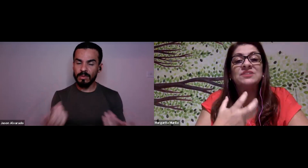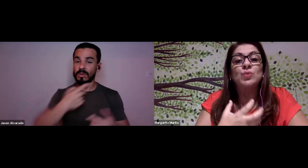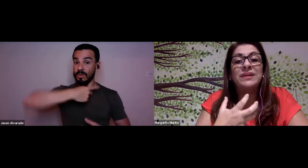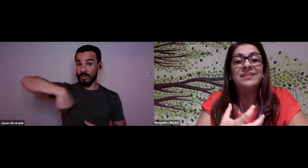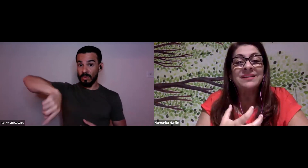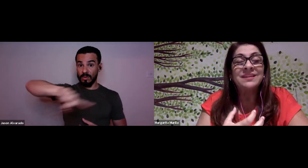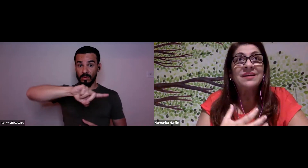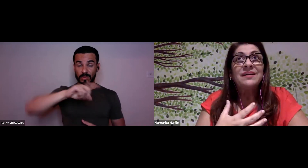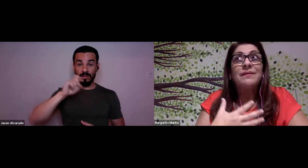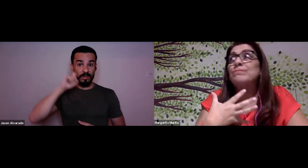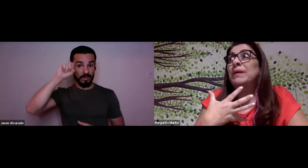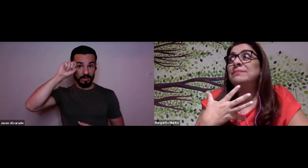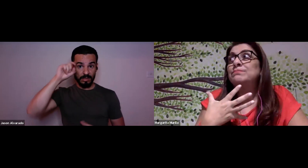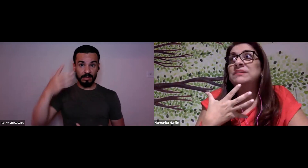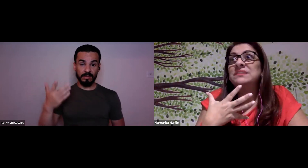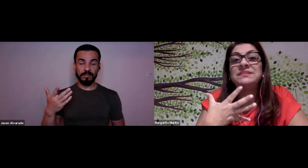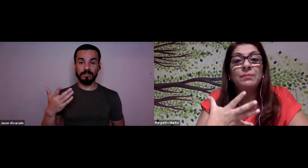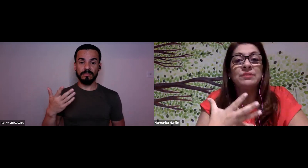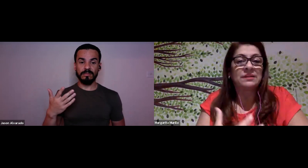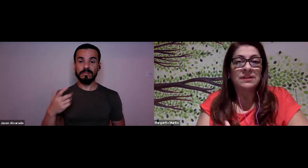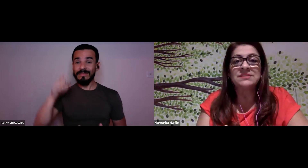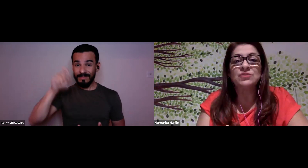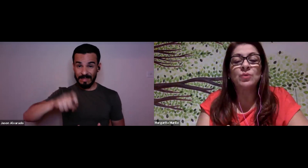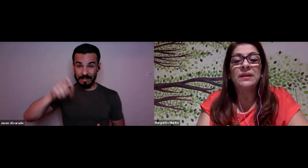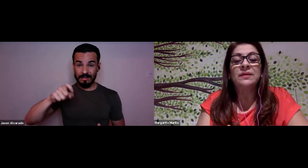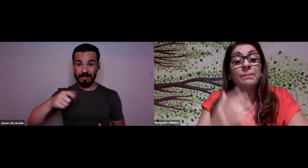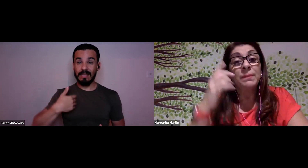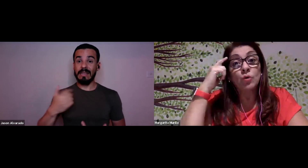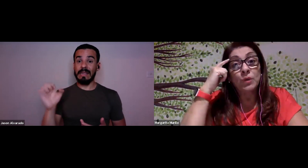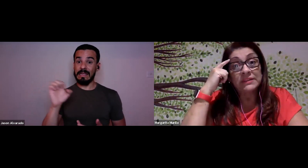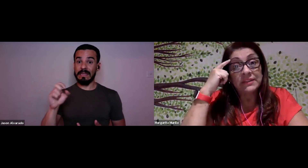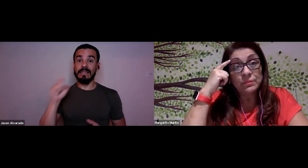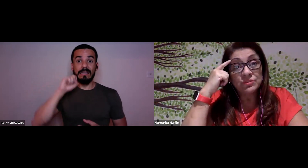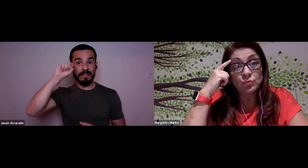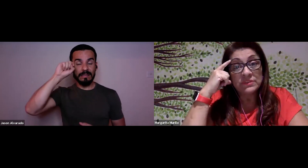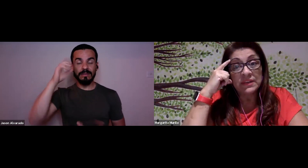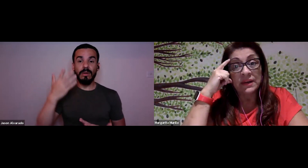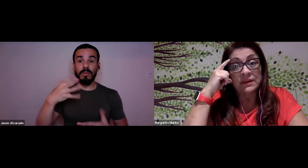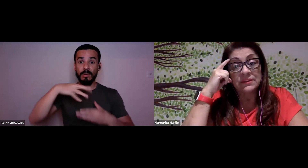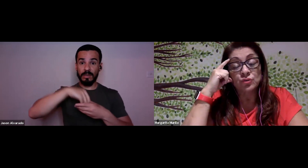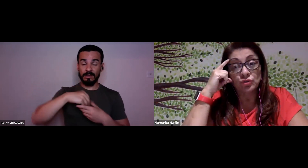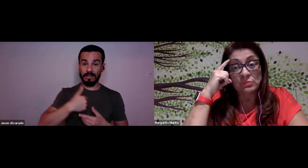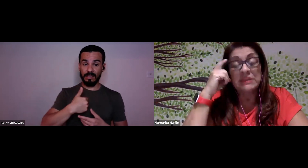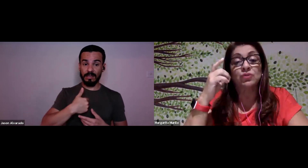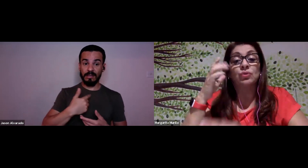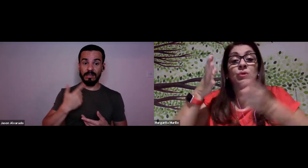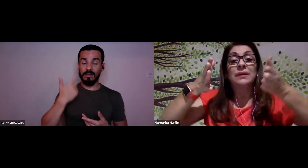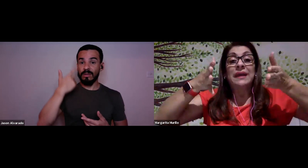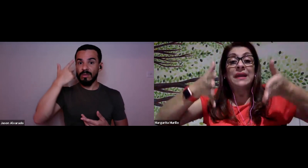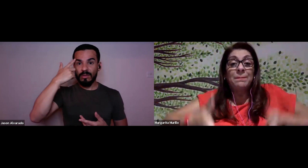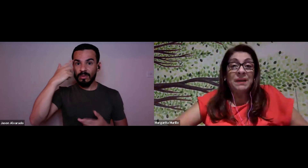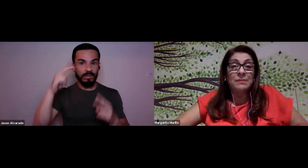nuestra sexualidad necesitamos de la energía sexual pero como la tenemos en nuestra desconocimiento